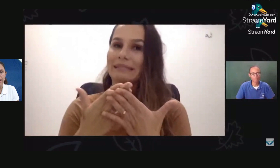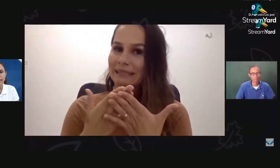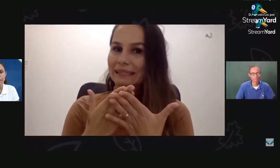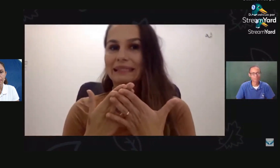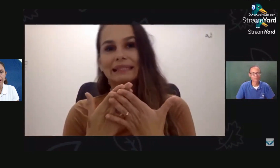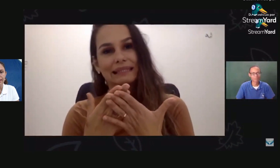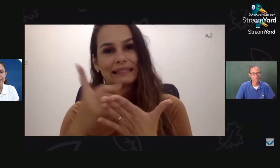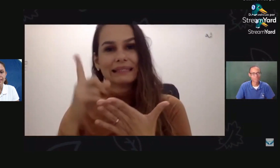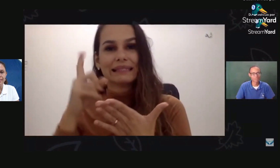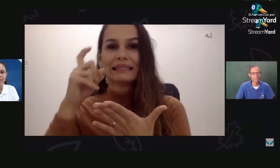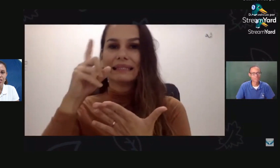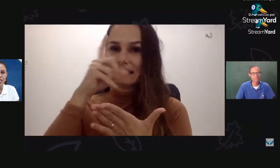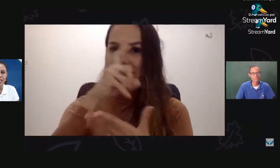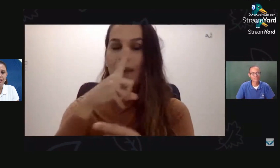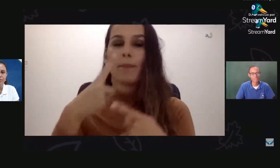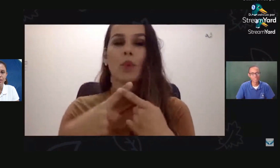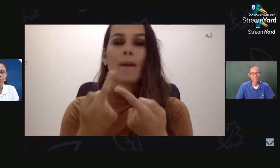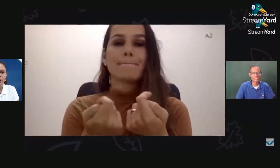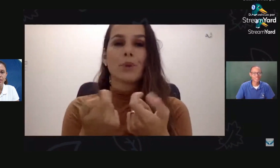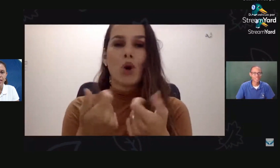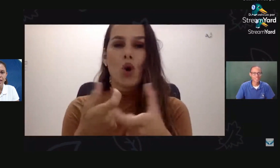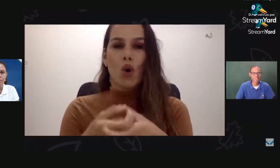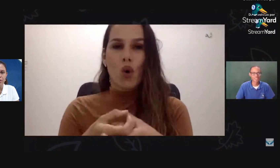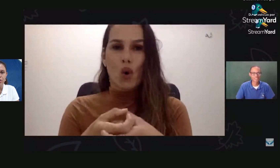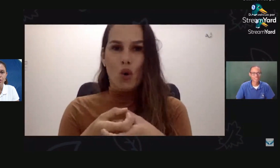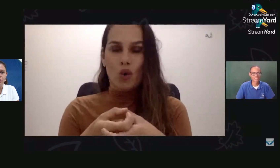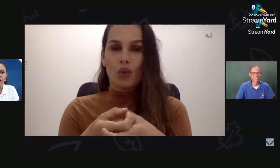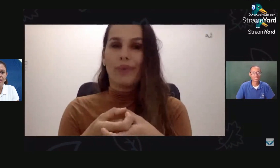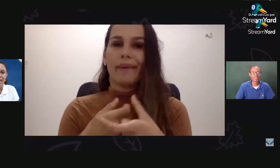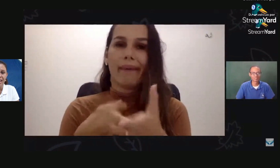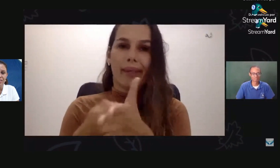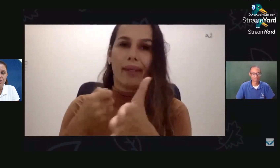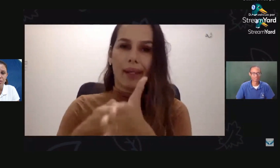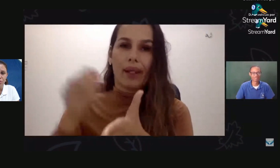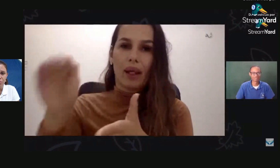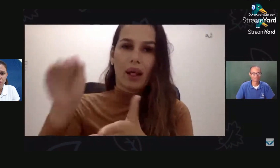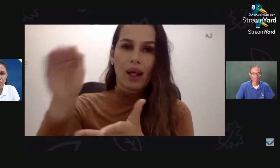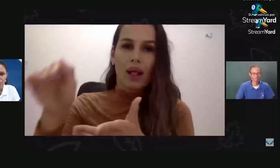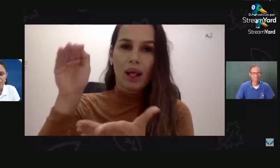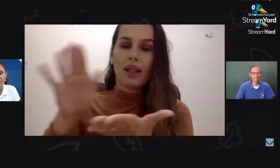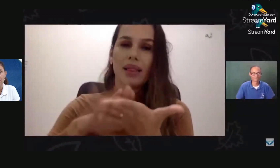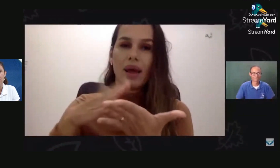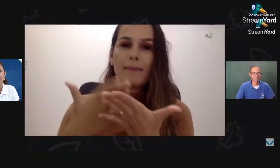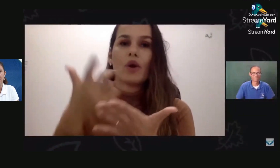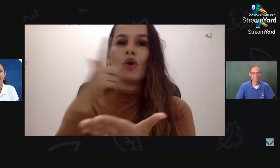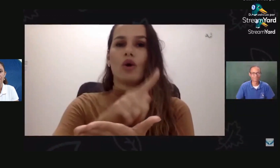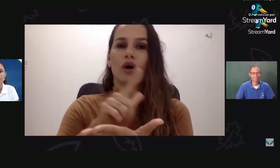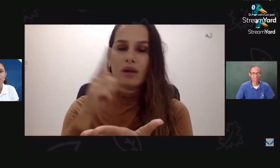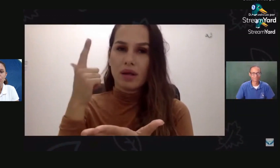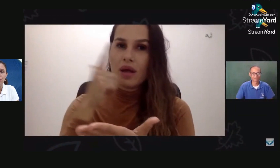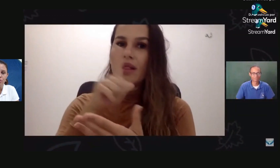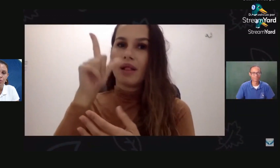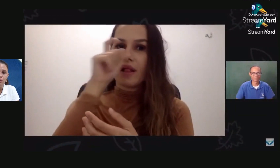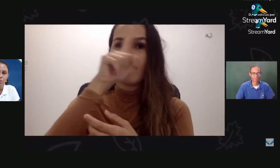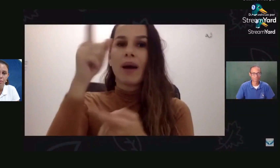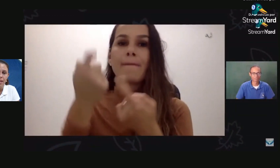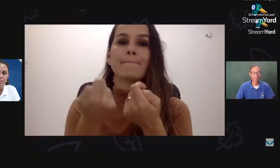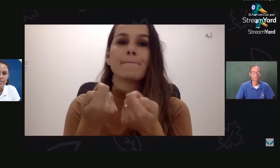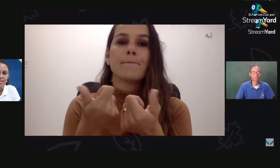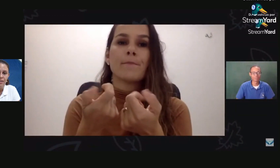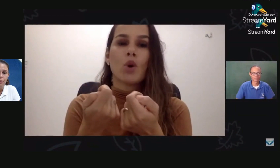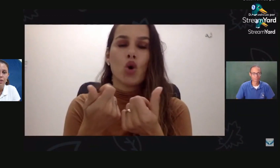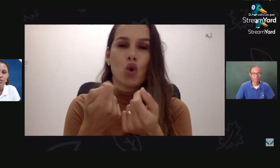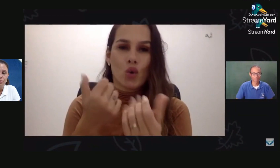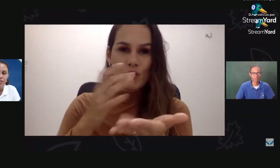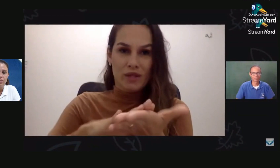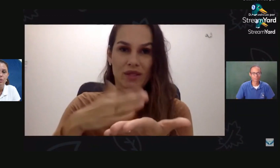E lá também, né? Lá tinha um tradutor-intérprete, só que lá tinha muito pouco tradutor-intérprete, então tive alguns problemas,